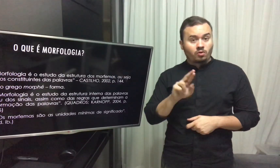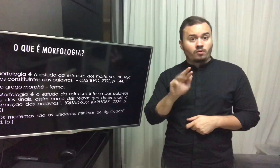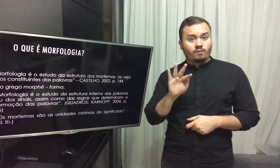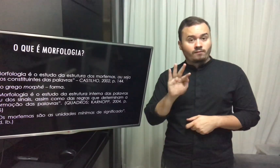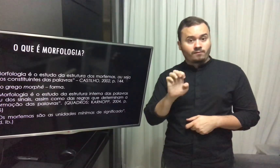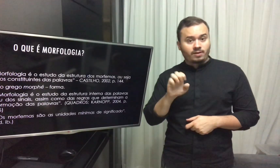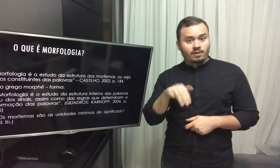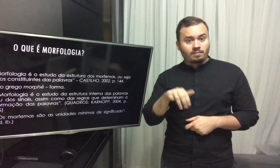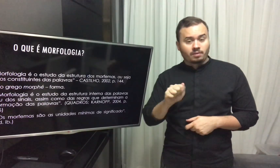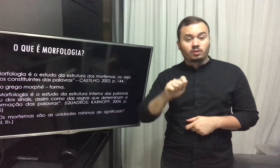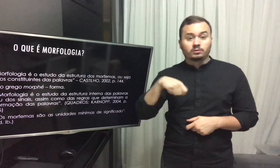Esse é o sinal para morfema.